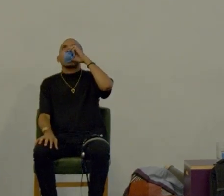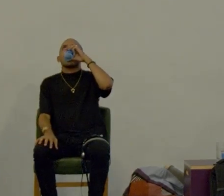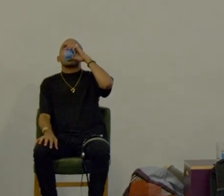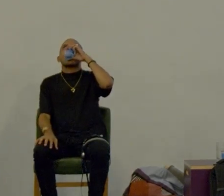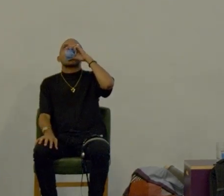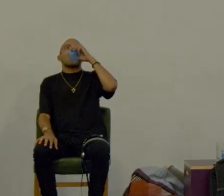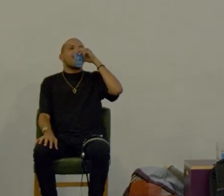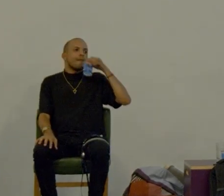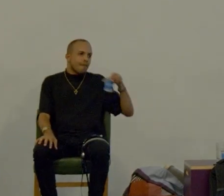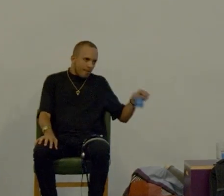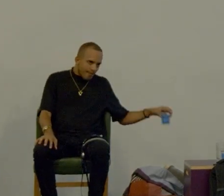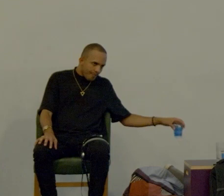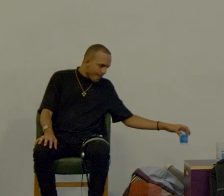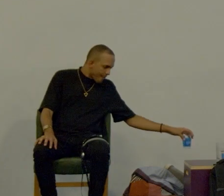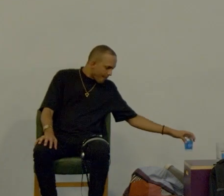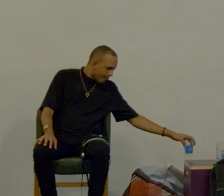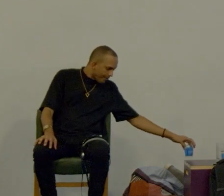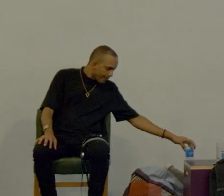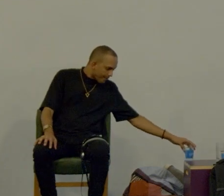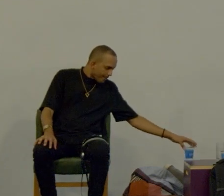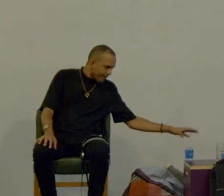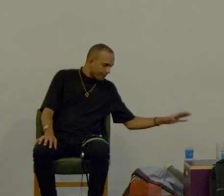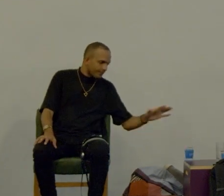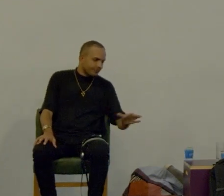Bom, eu começo com essa figura